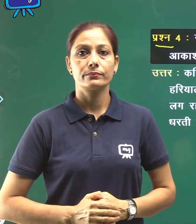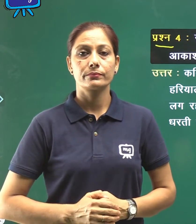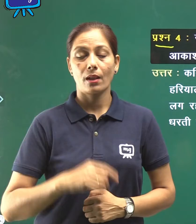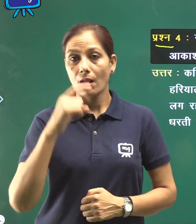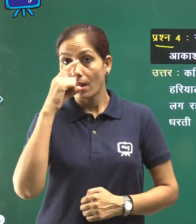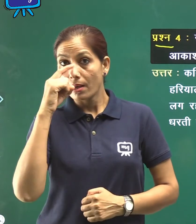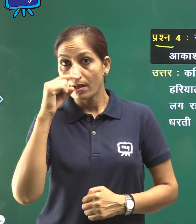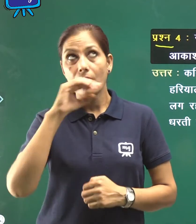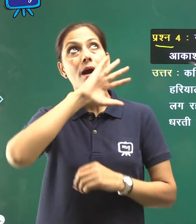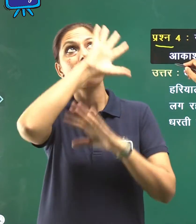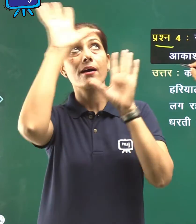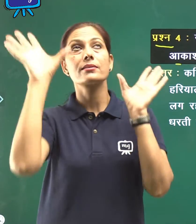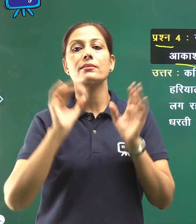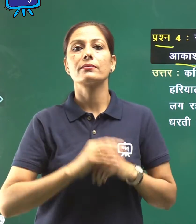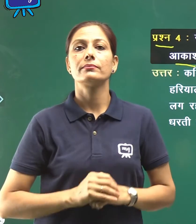नीला आकाश